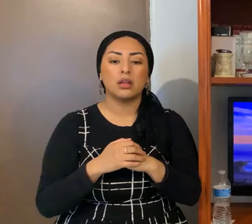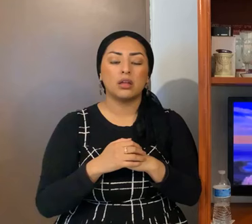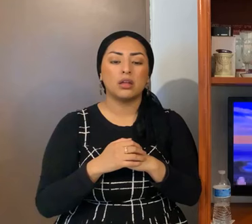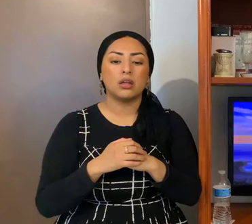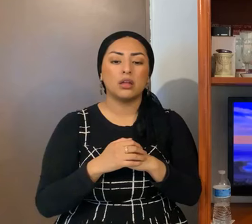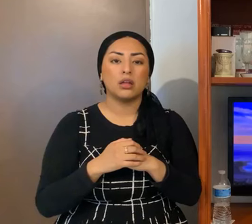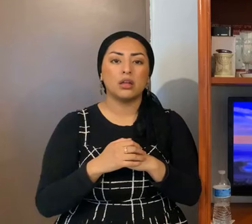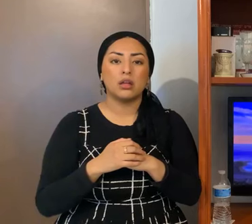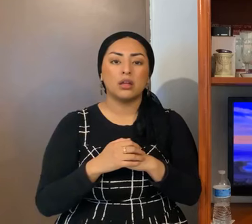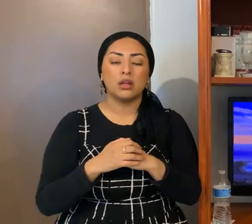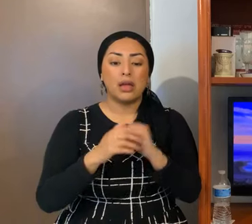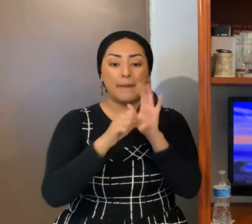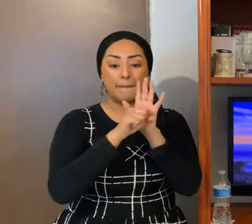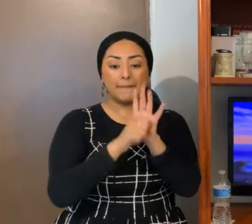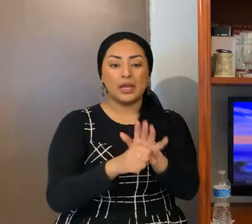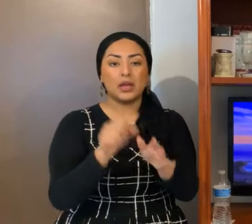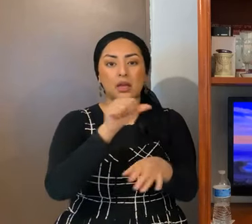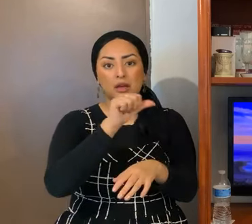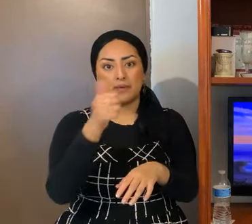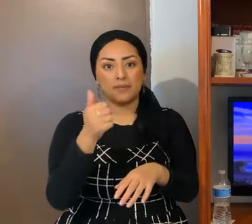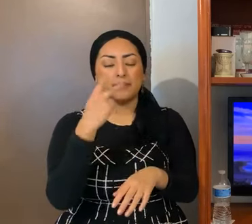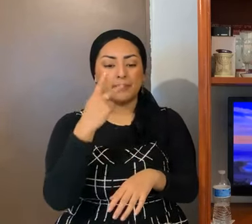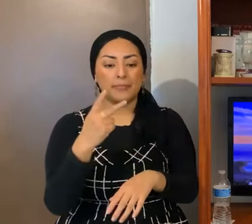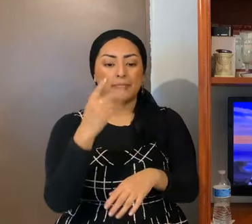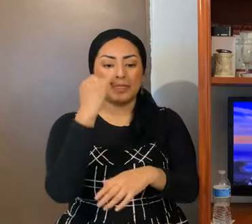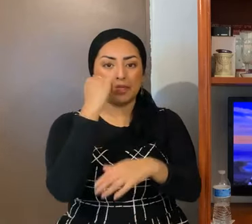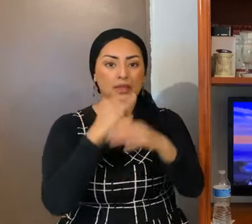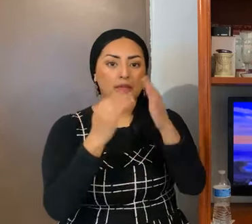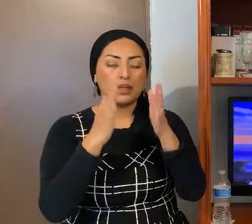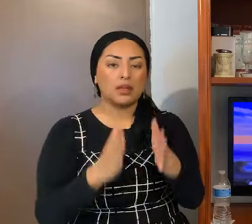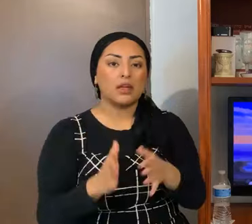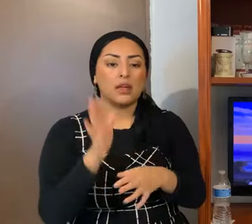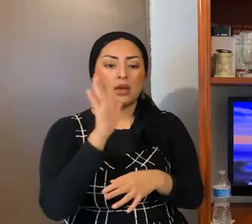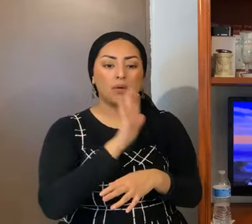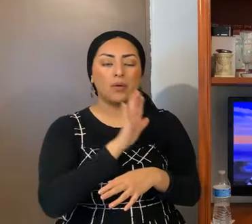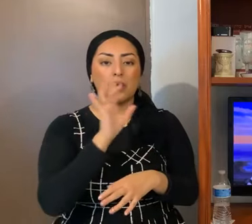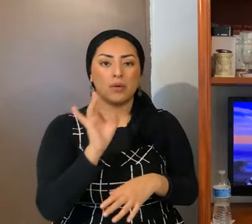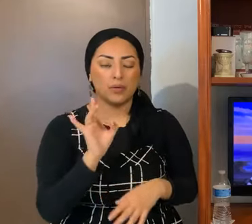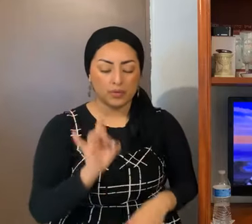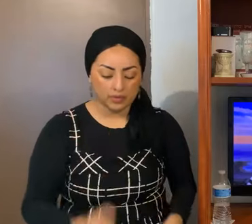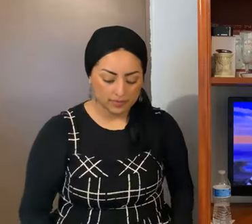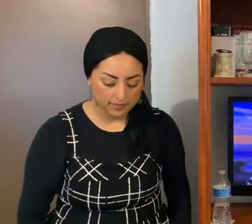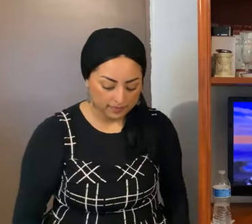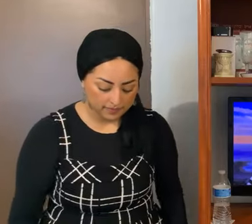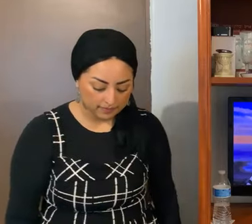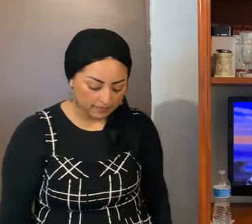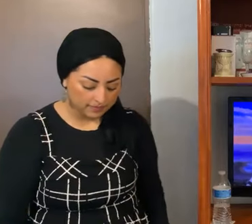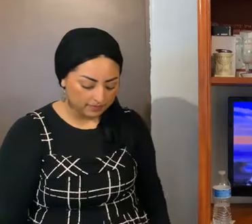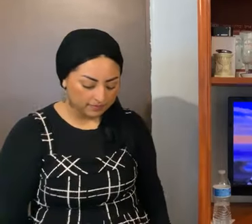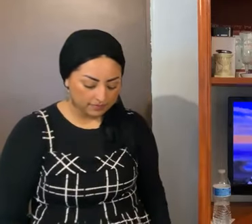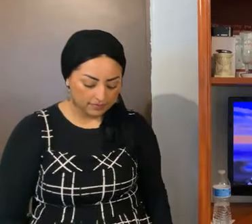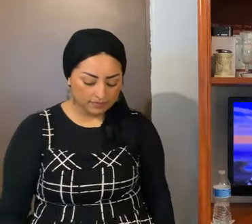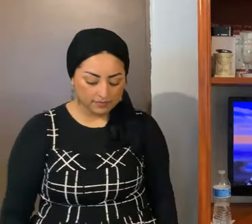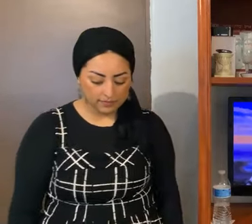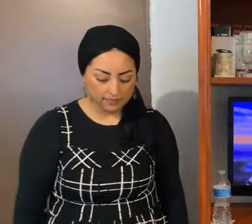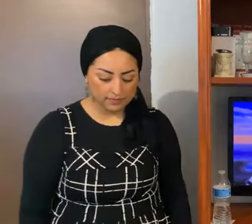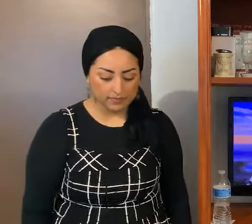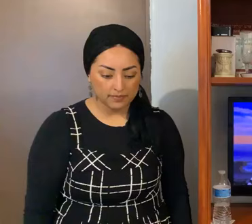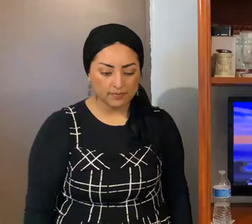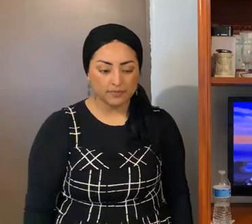en general oprime a otros. Vamos a Isaías 58. Isaías 58. Vamos para